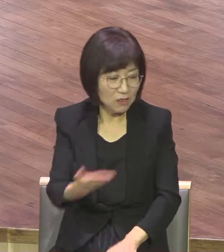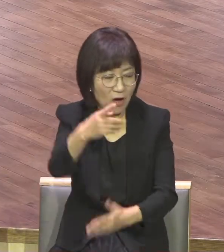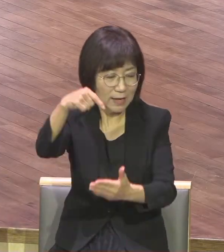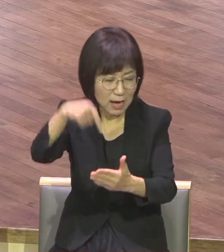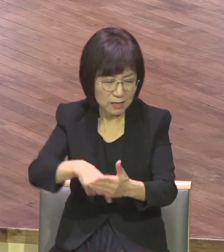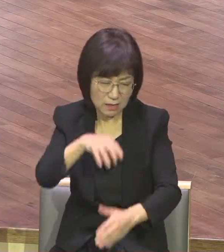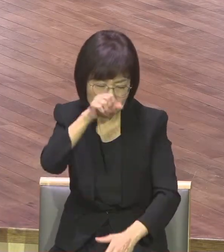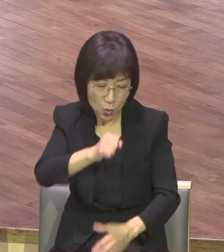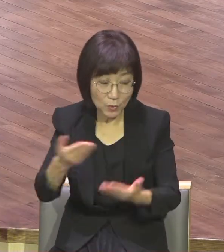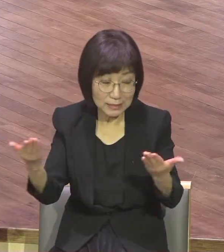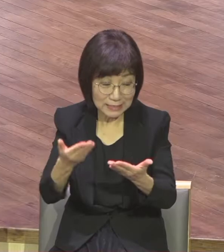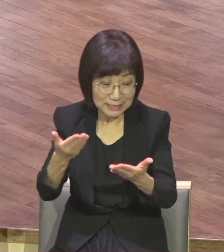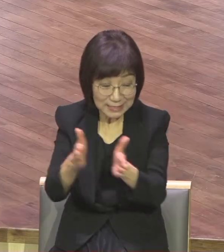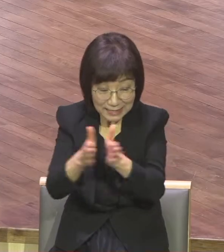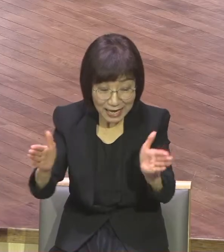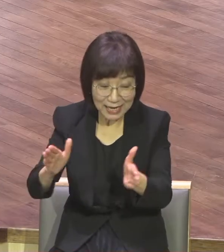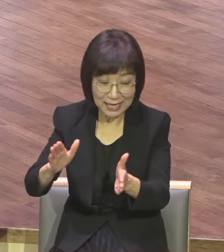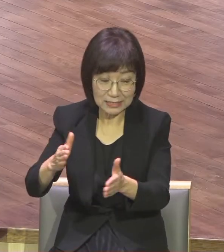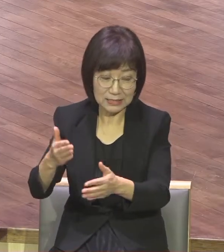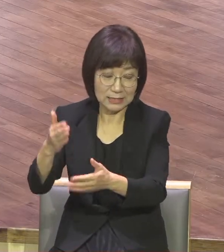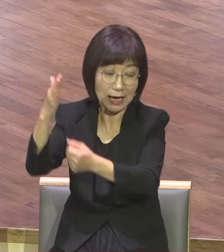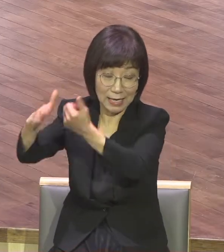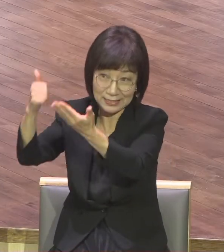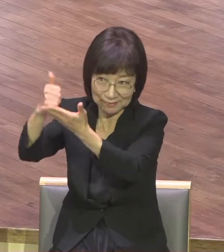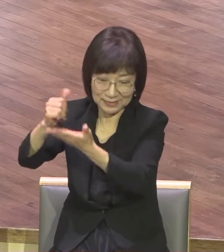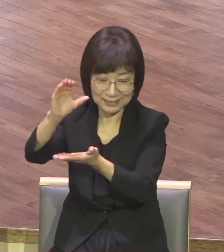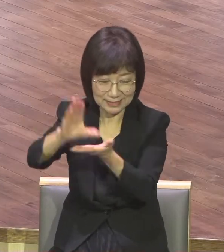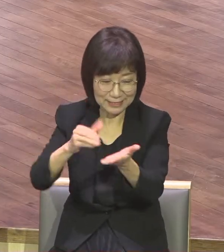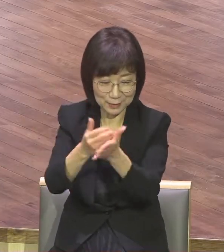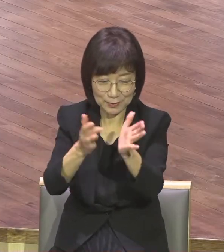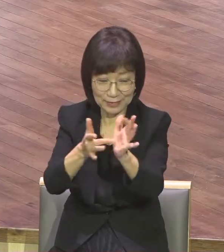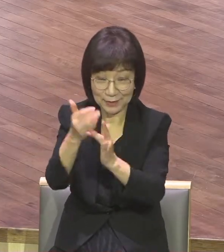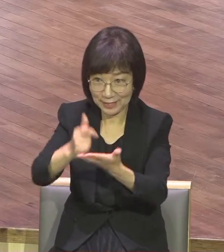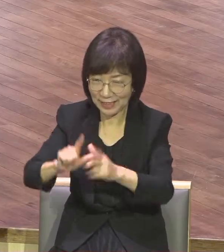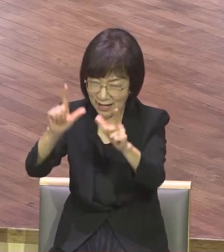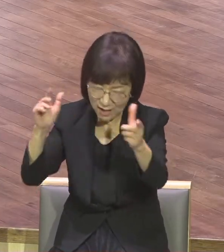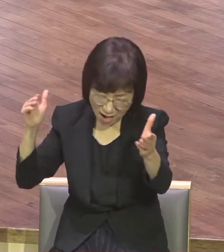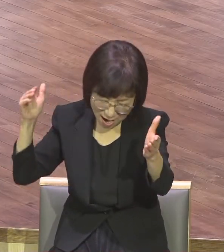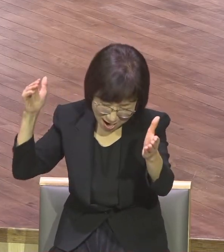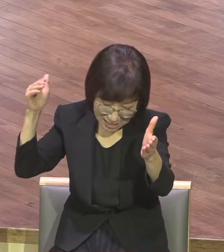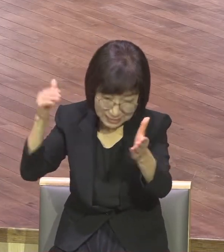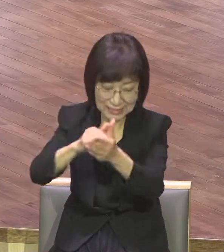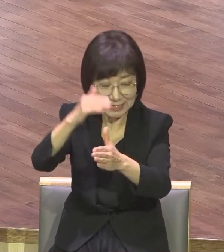일을 시작하시니가 그리스도 예수의 날까지 이루실 줄을 우리는 확신하노라.